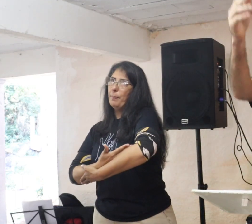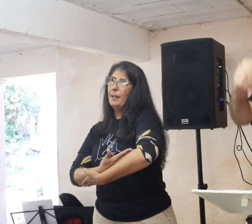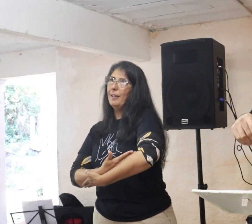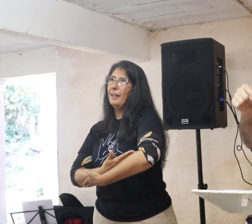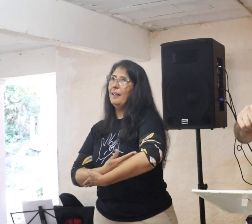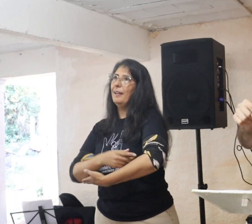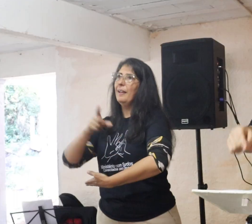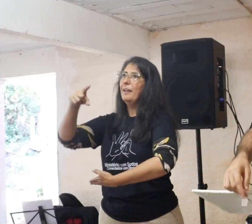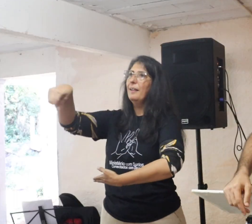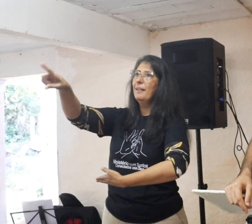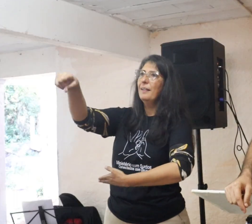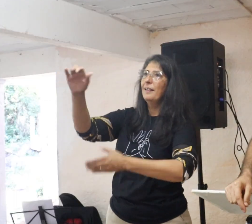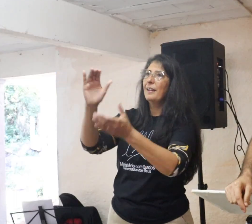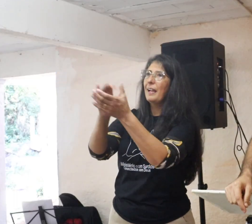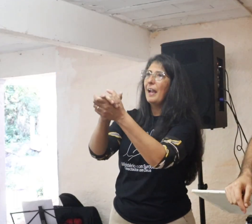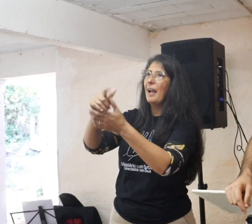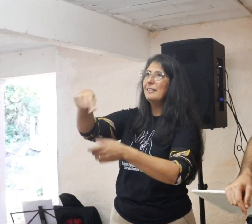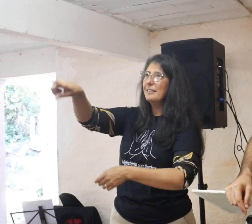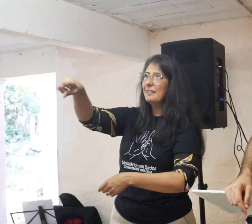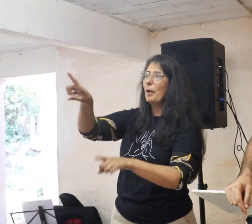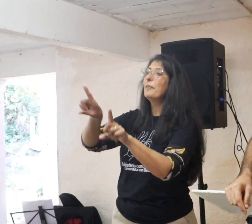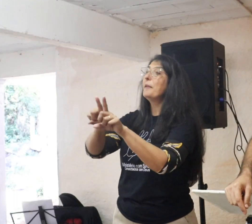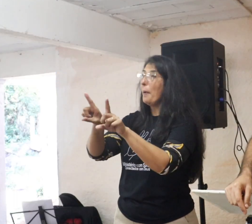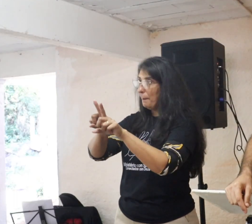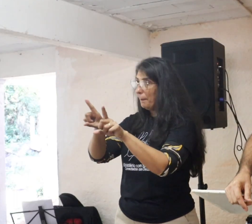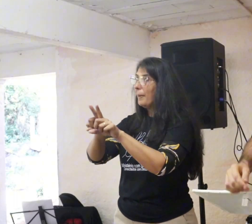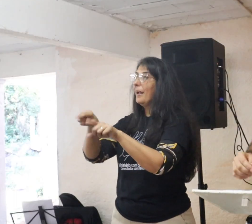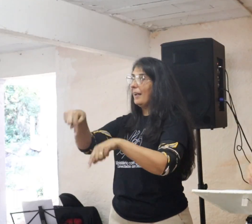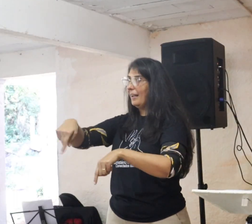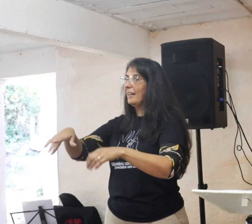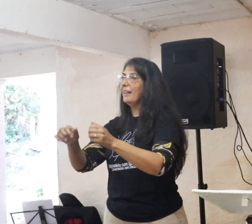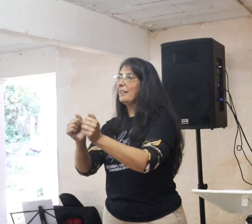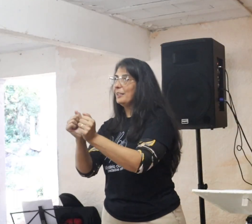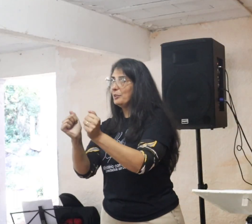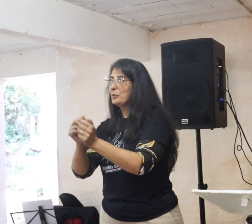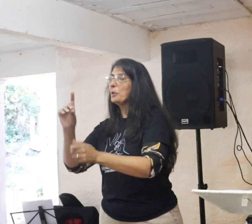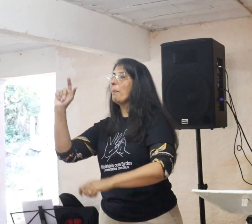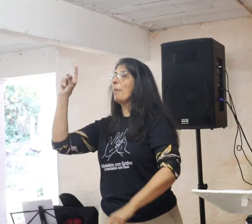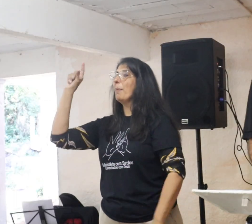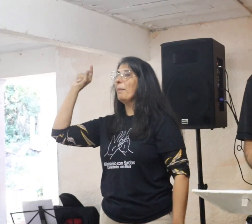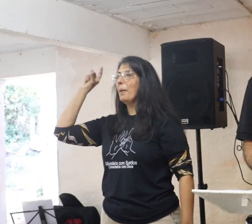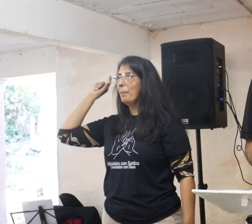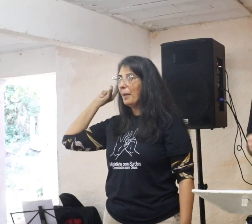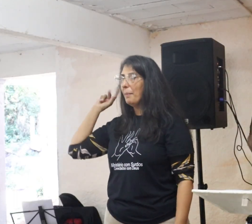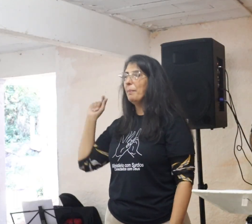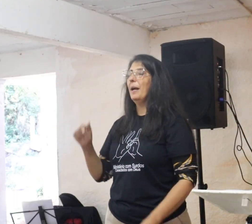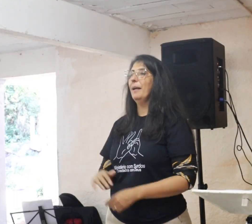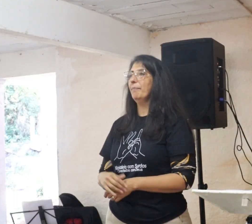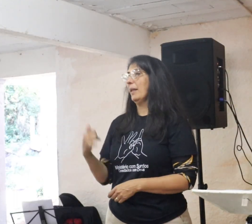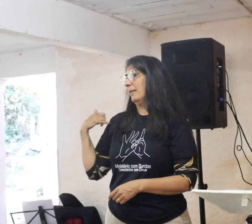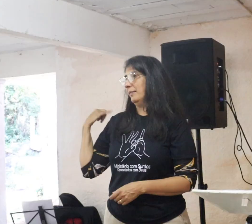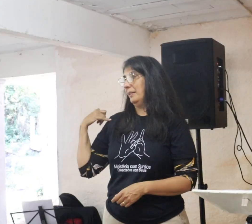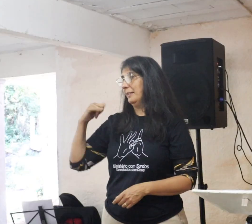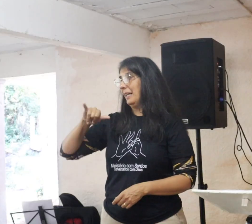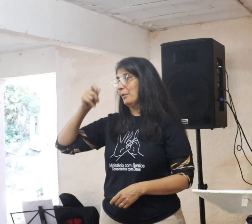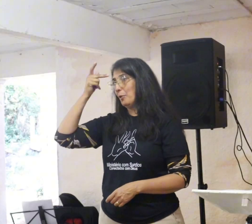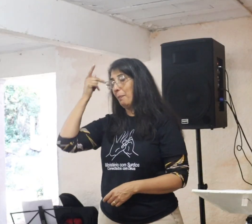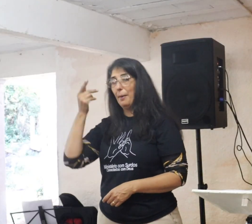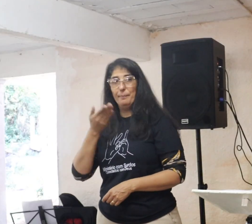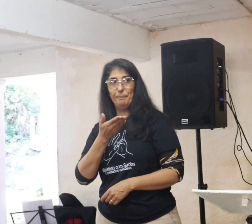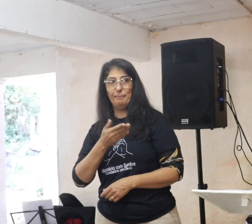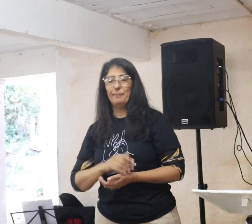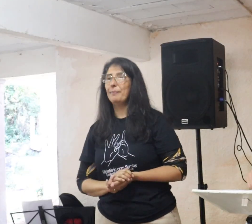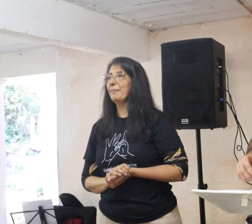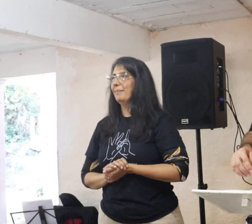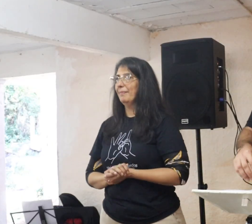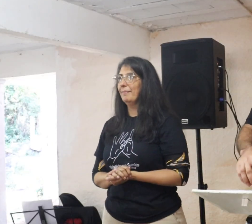Eliana, que estão aqui, estavam aqui também naquele retiro, né? Bastante tempo atrás. Uma alegria, muito bom voltar aqui, emocionante para a gente voltar